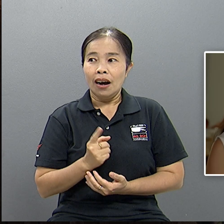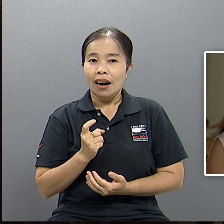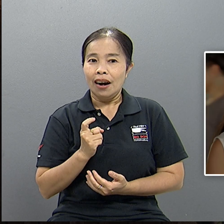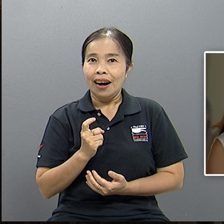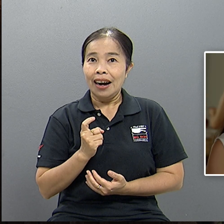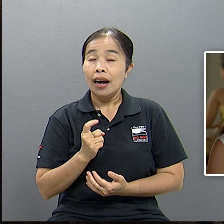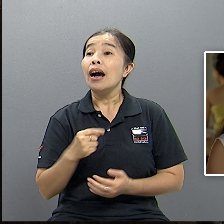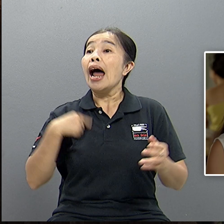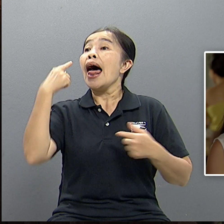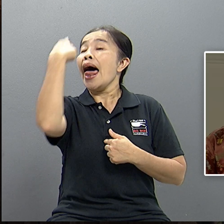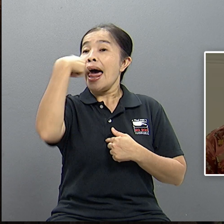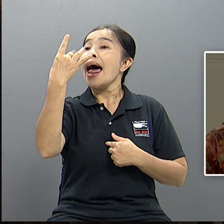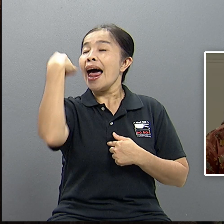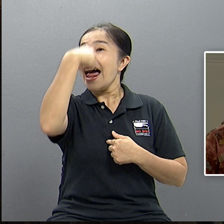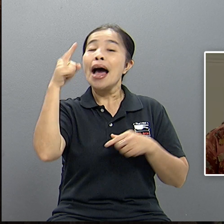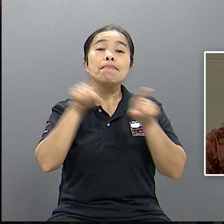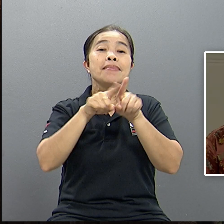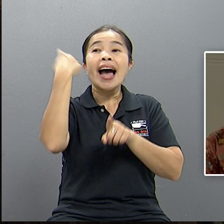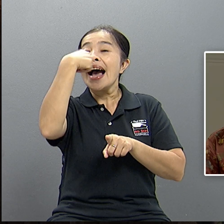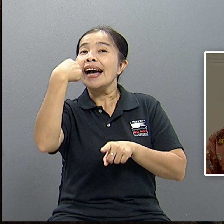เหมือนอะไร